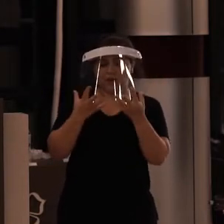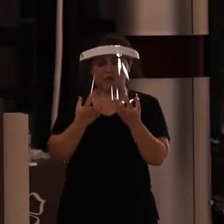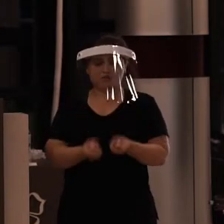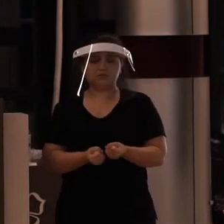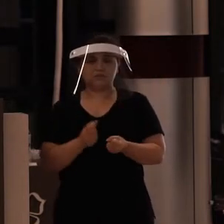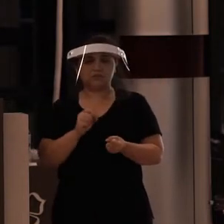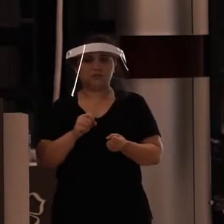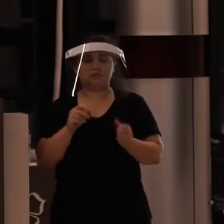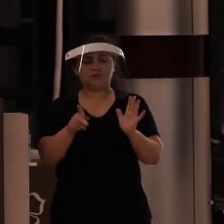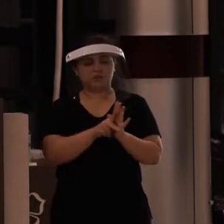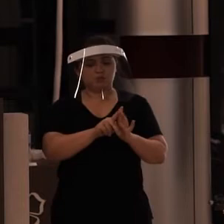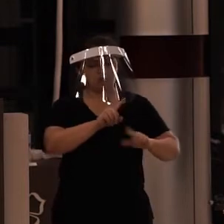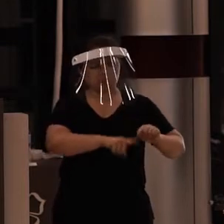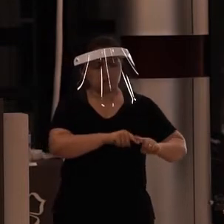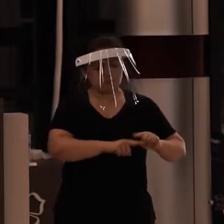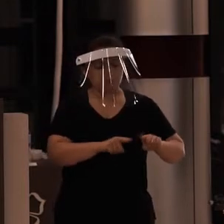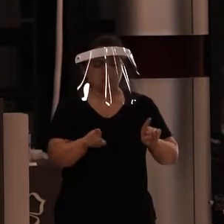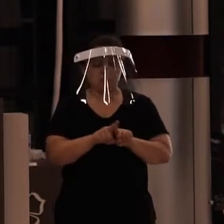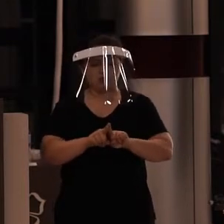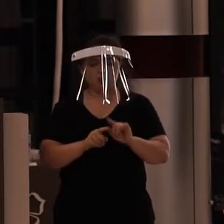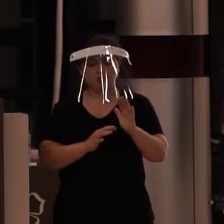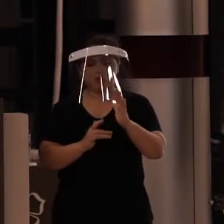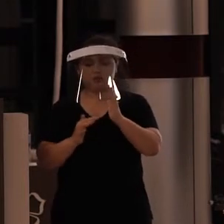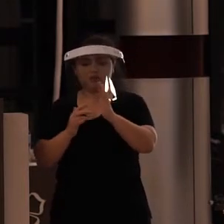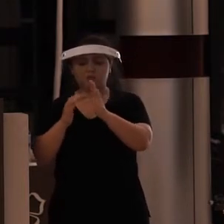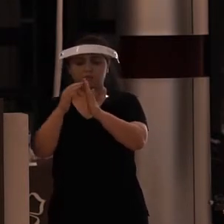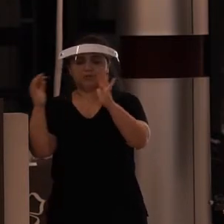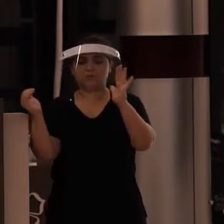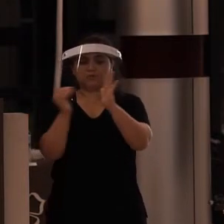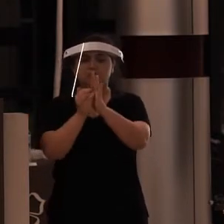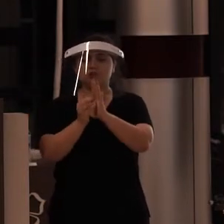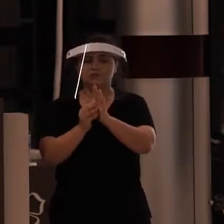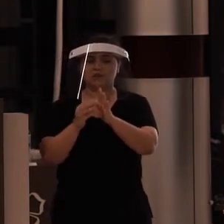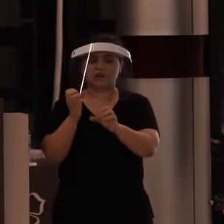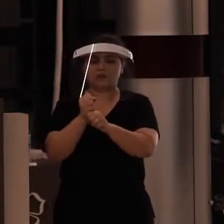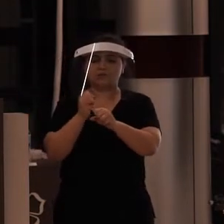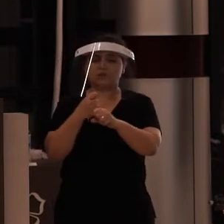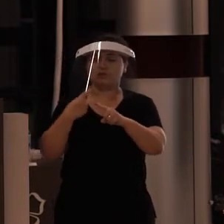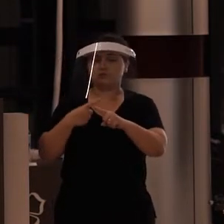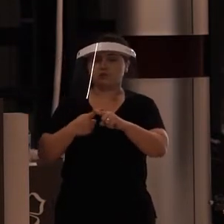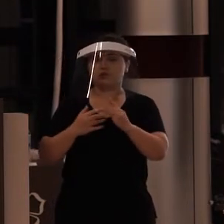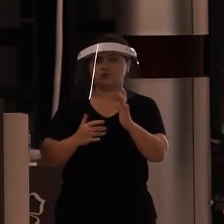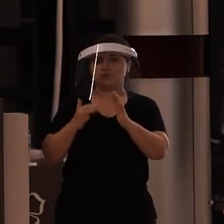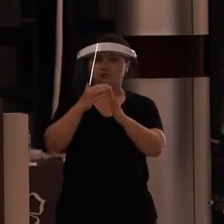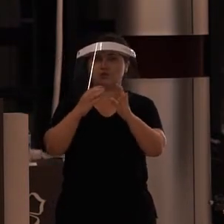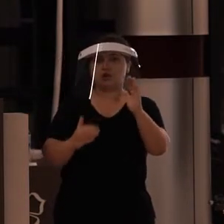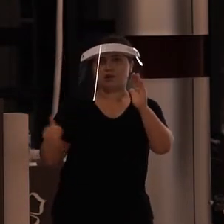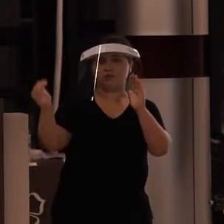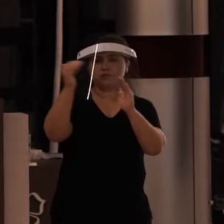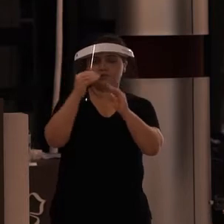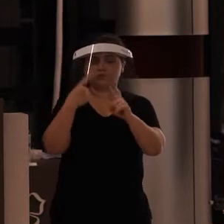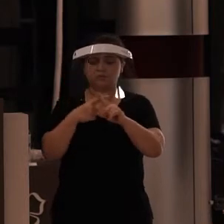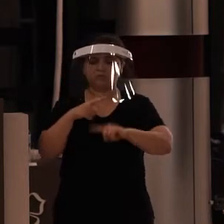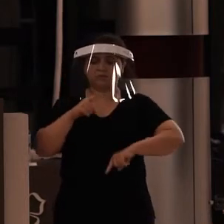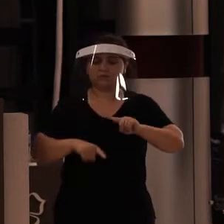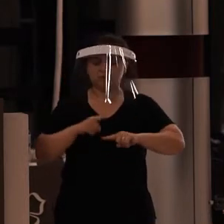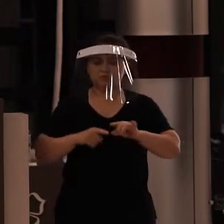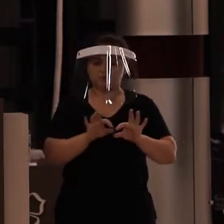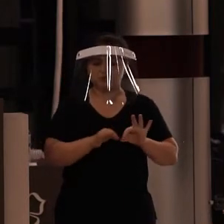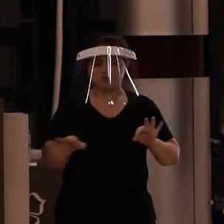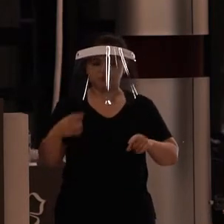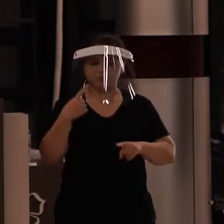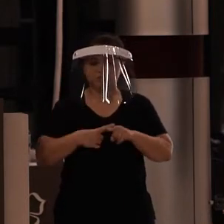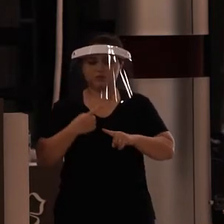para aquele componente. E a temperatura máxima corrigida é o quê? É calculada em função da temperatura absoluta medida em componente, tensão